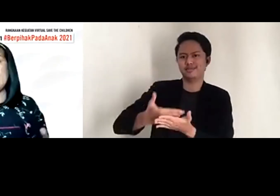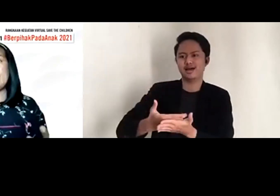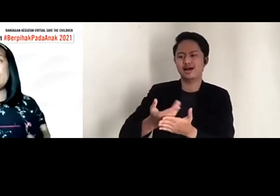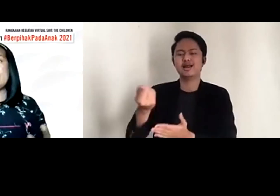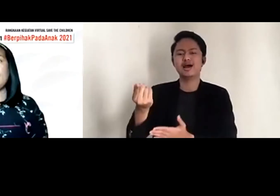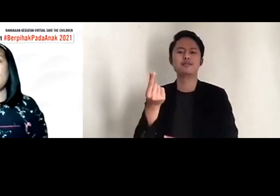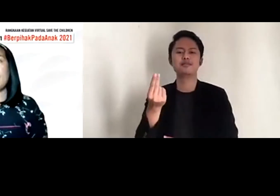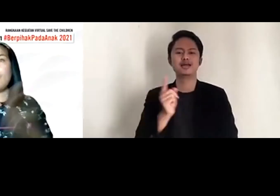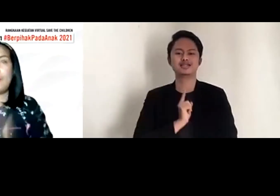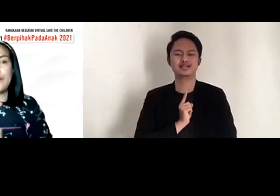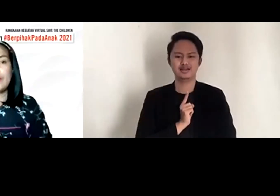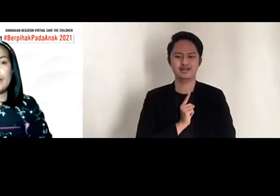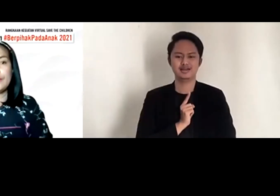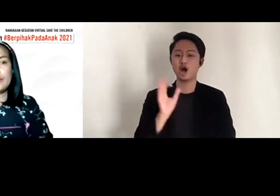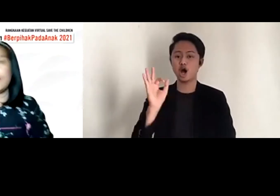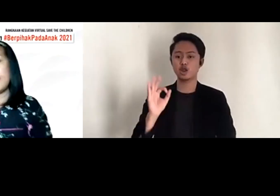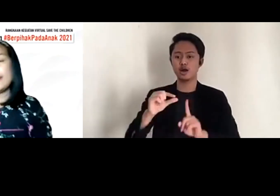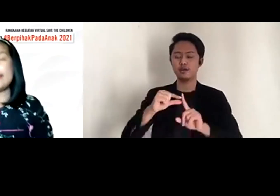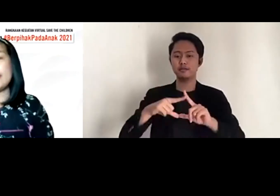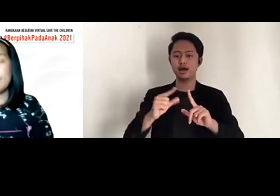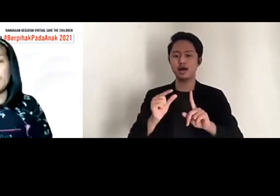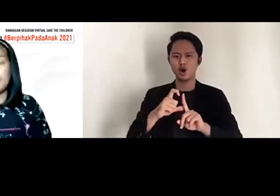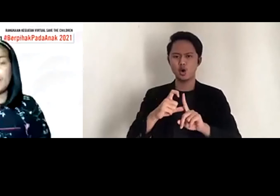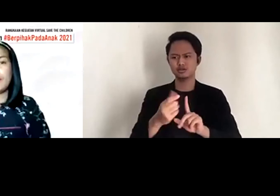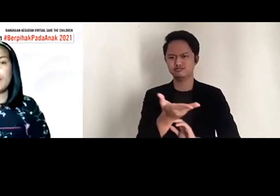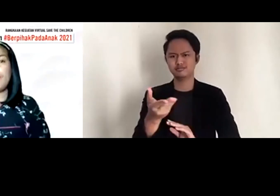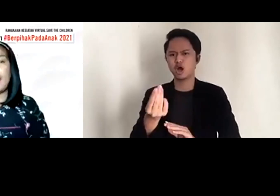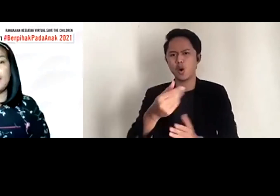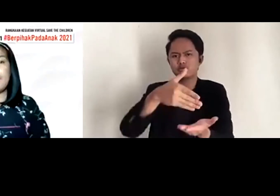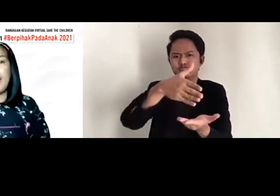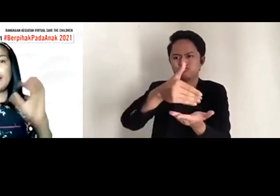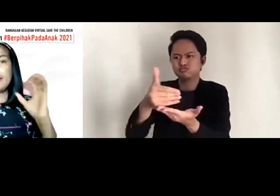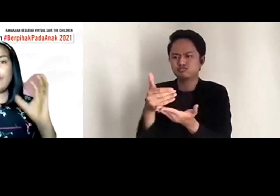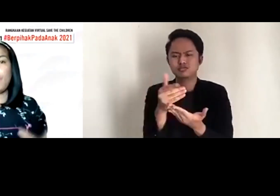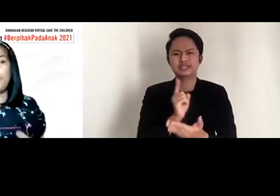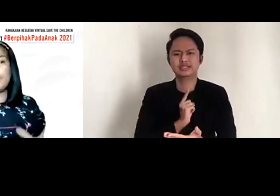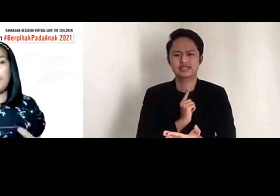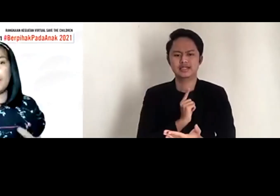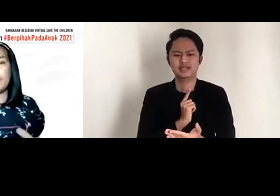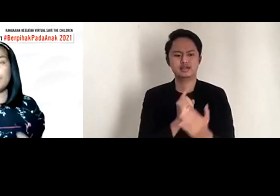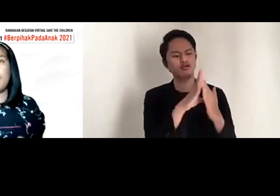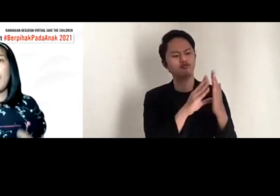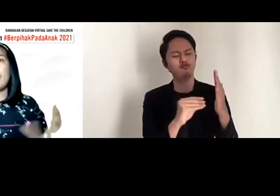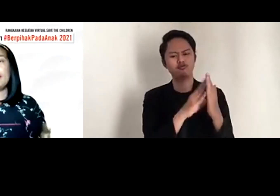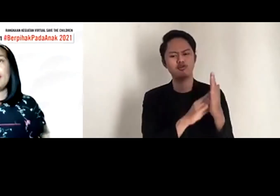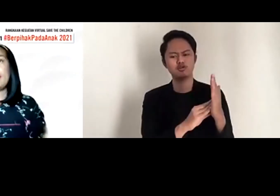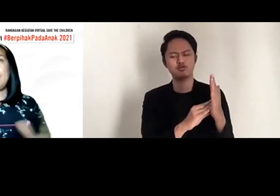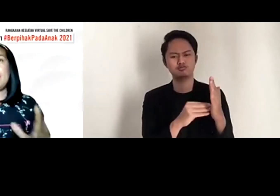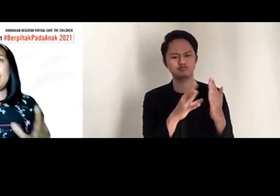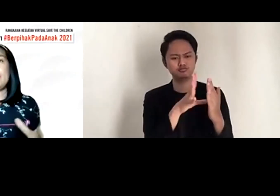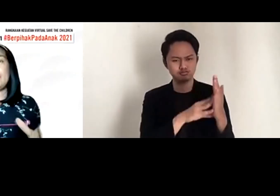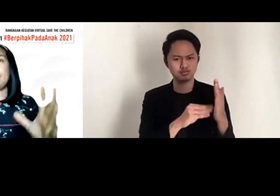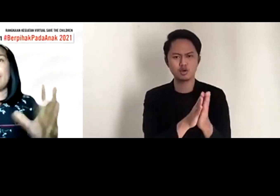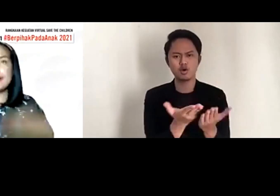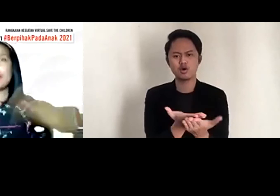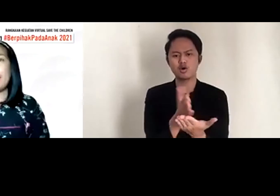sendiri, jadi untuk orang tua PAUD itu diswadaya sendiri oleh orang tua. Bahannya difotokopi juga oleh orang tua, dan kami